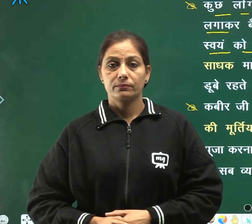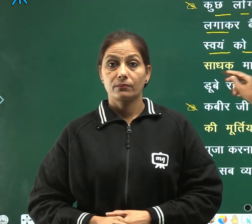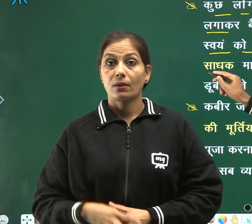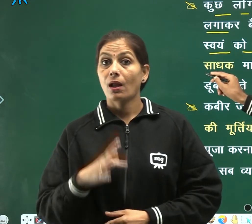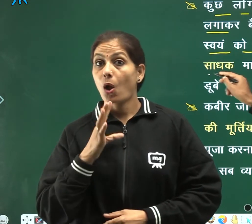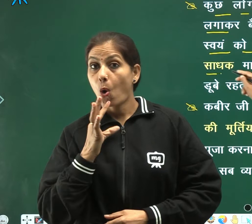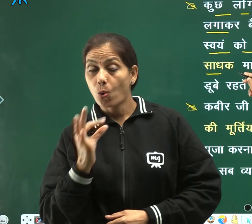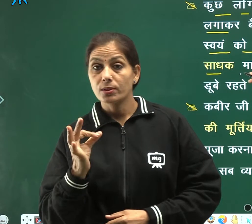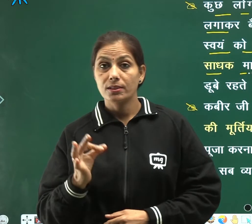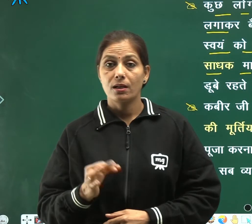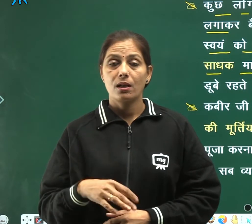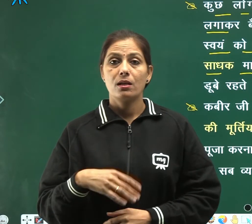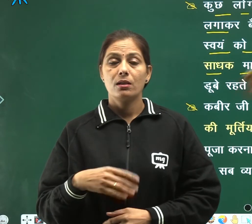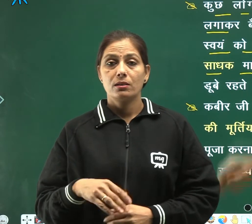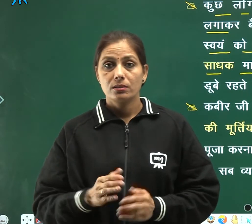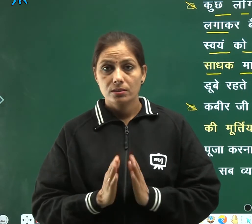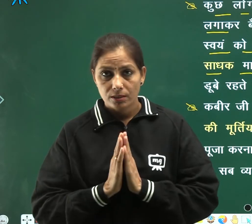सच्चा साधक मानकर